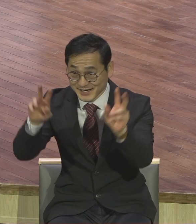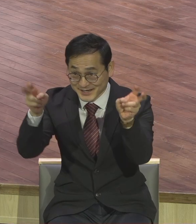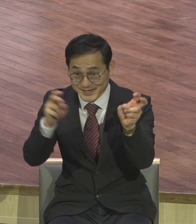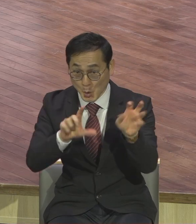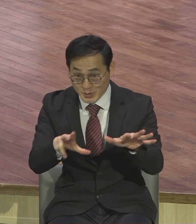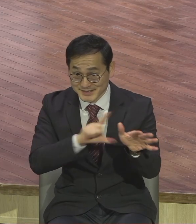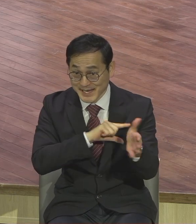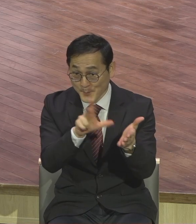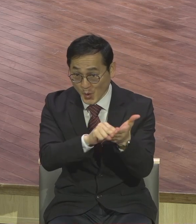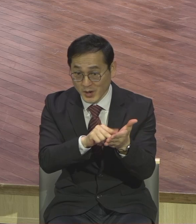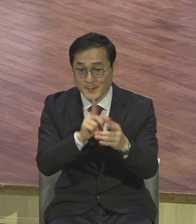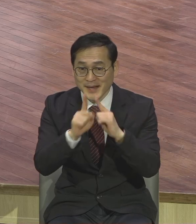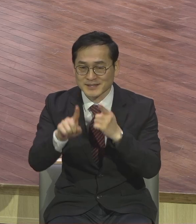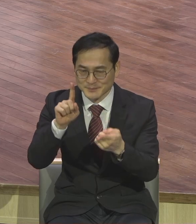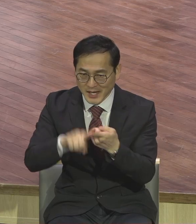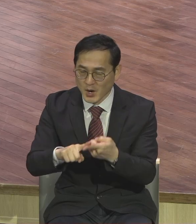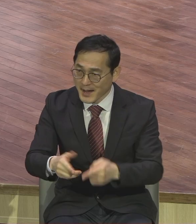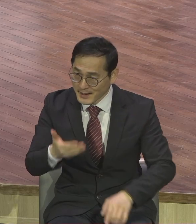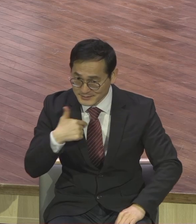복음을 전하세요. 할 수 있는 대로.